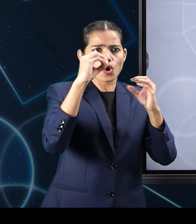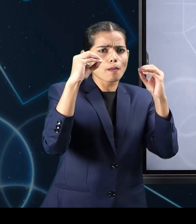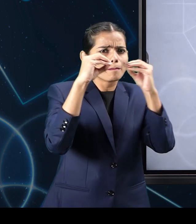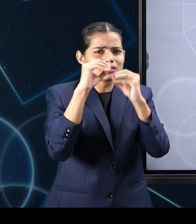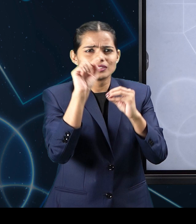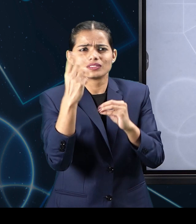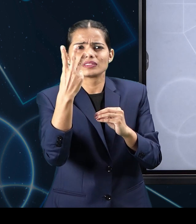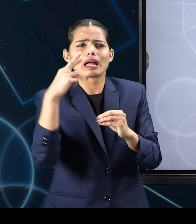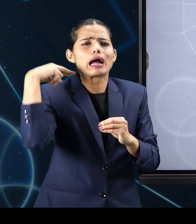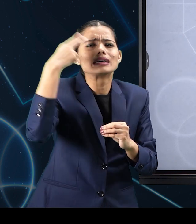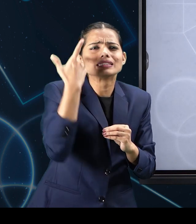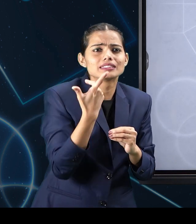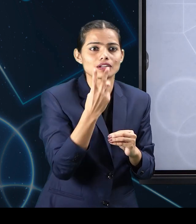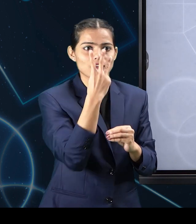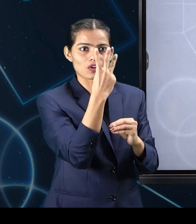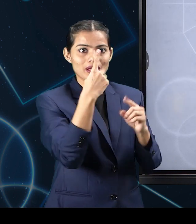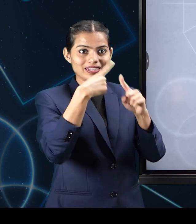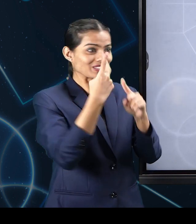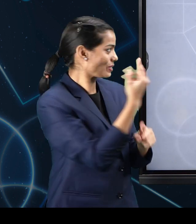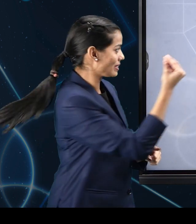OB is equal to 3.